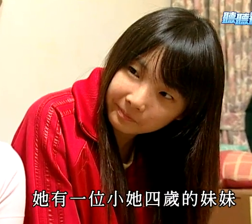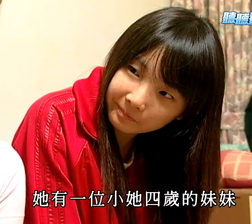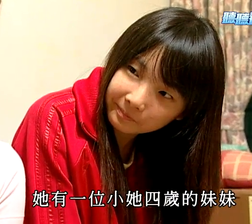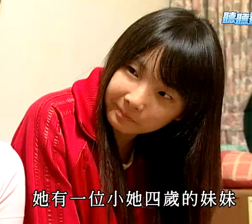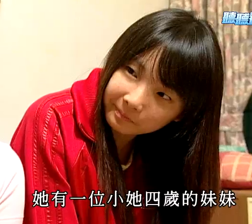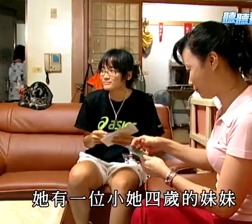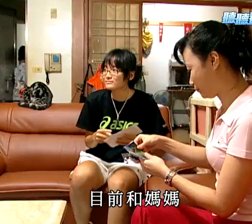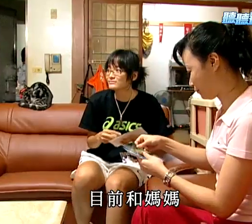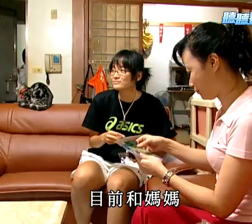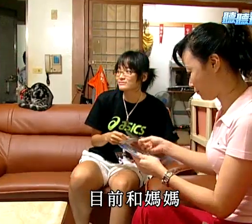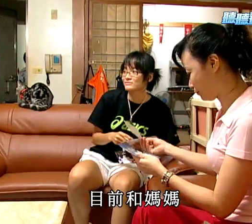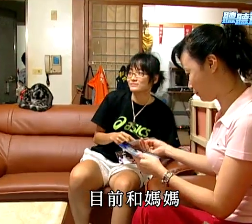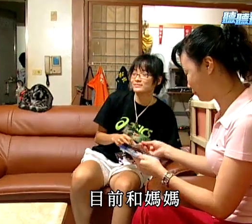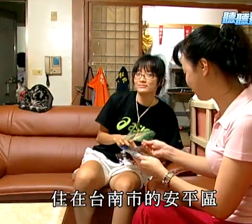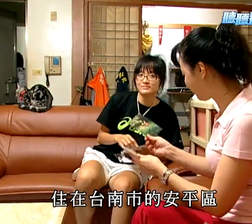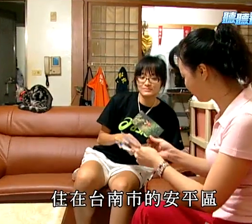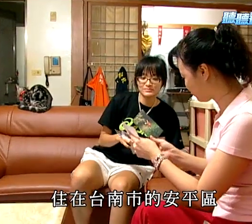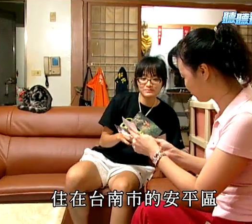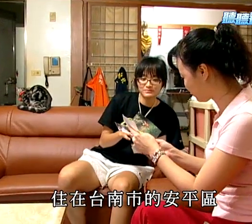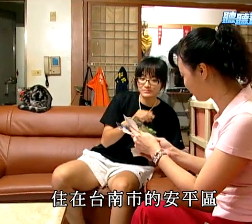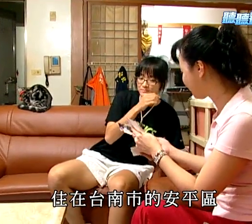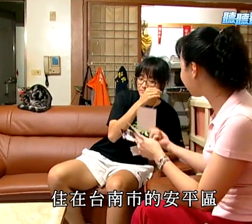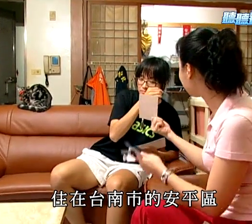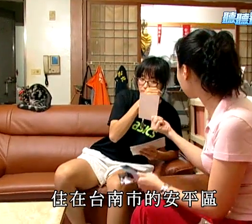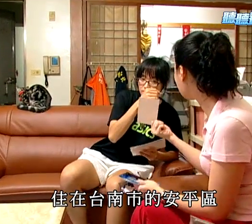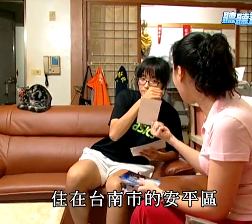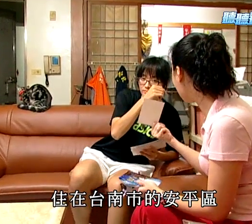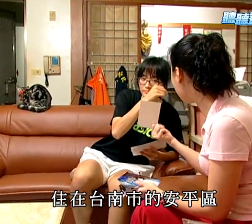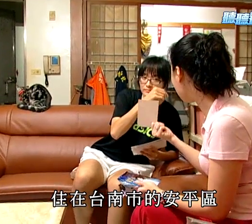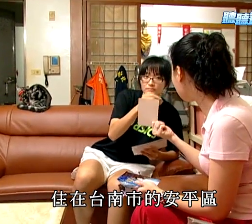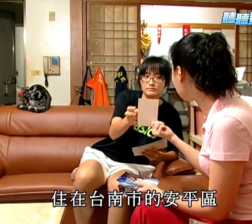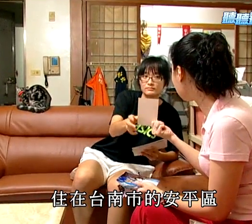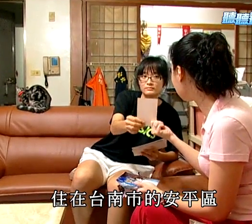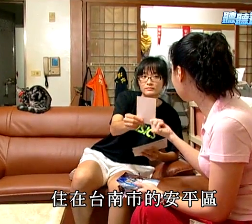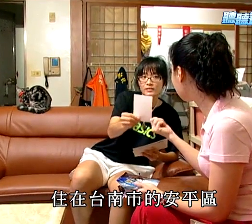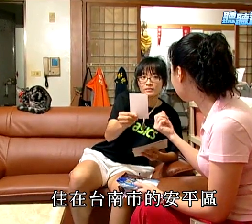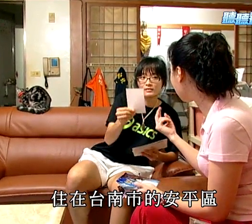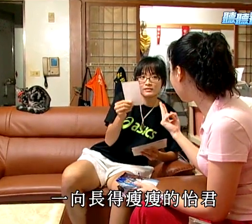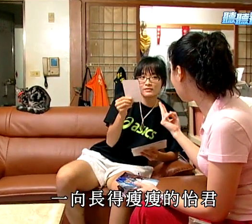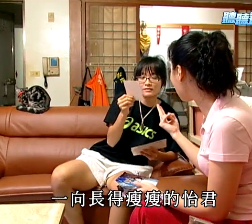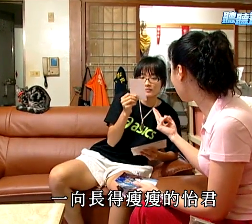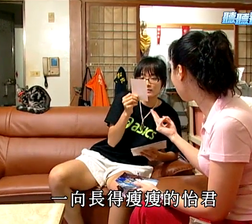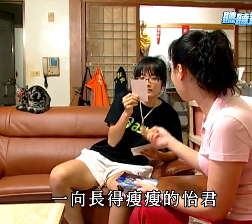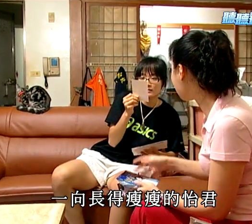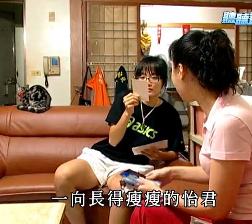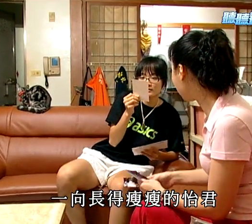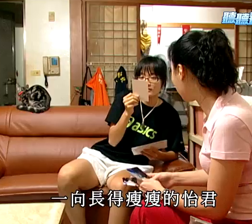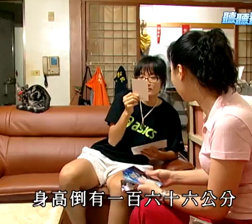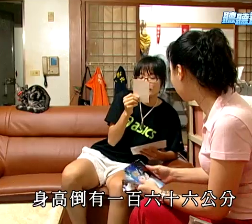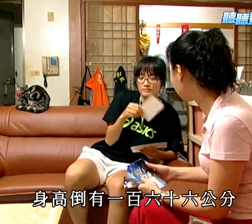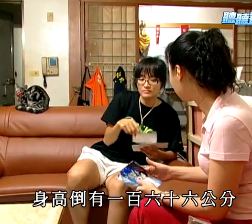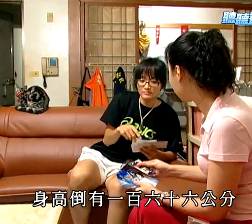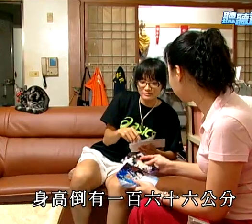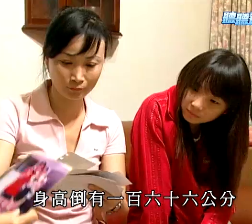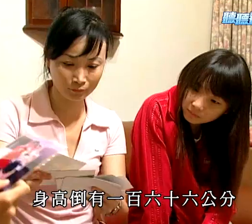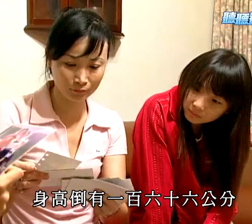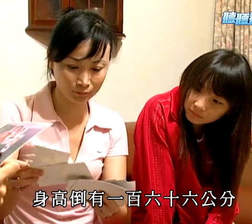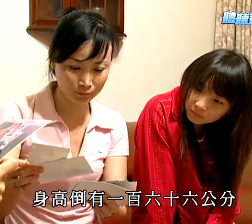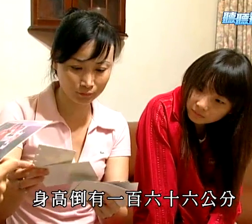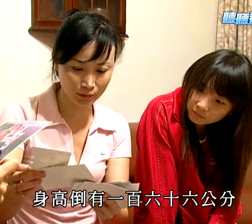妹，目前和妈妈住在台南市的安平区。一向长得瘦瘦的怡君，身高倒有